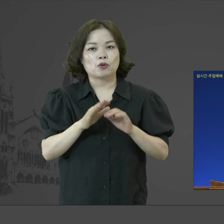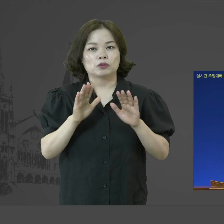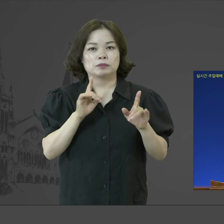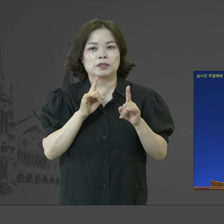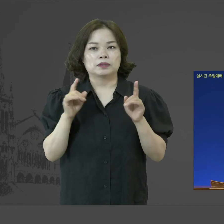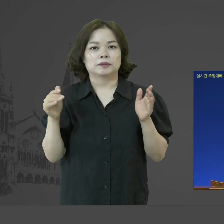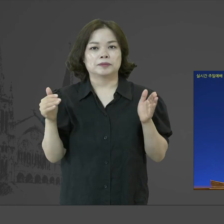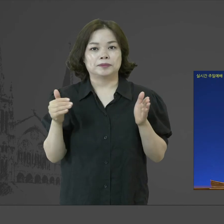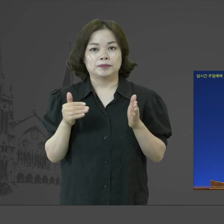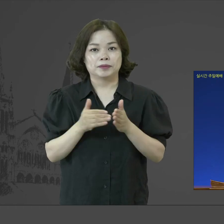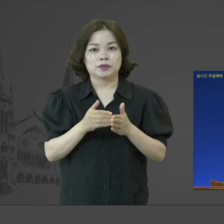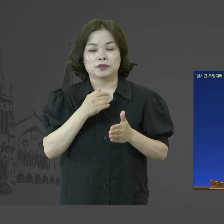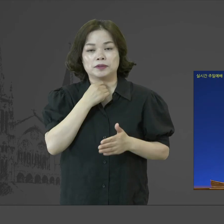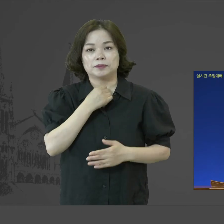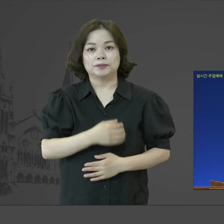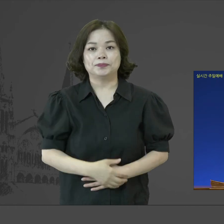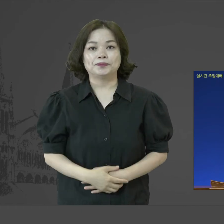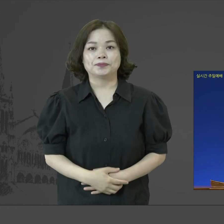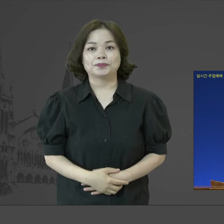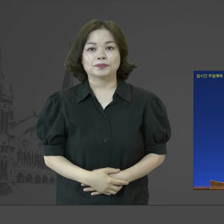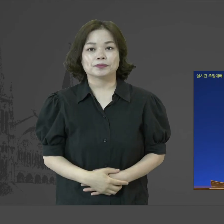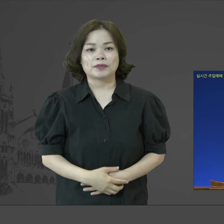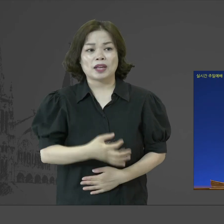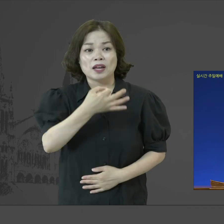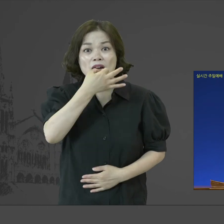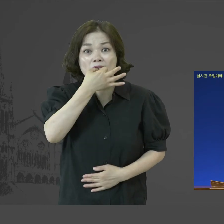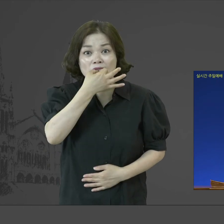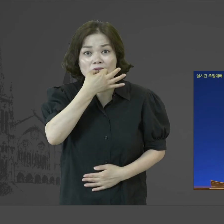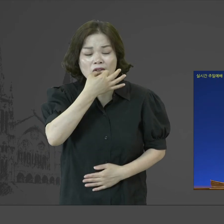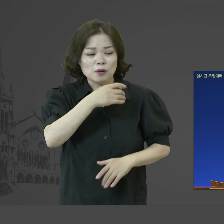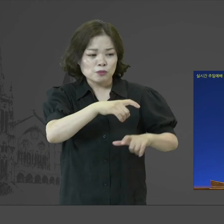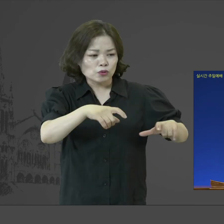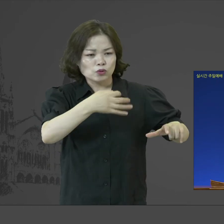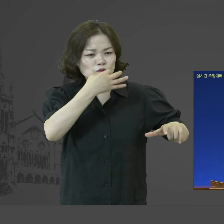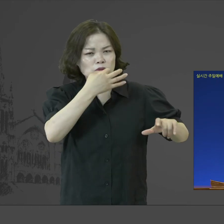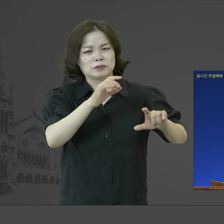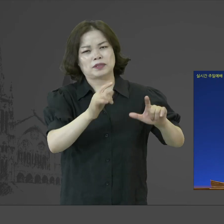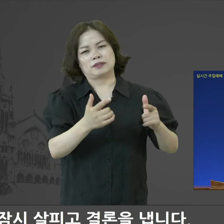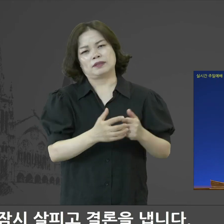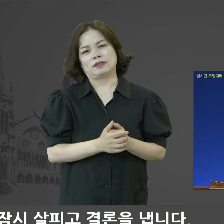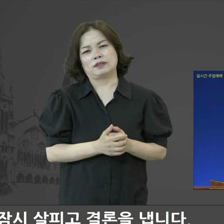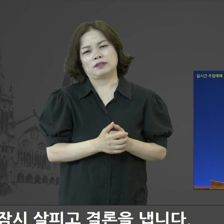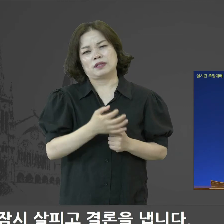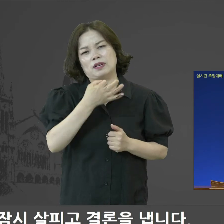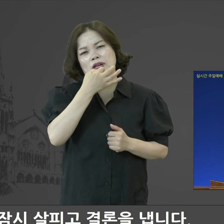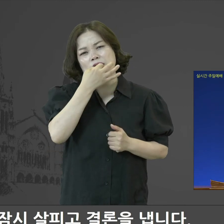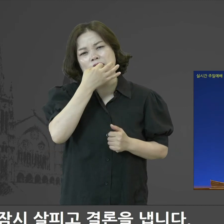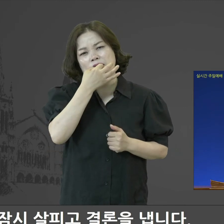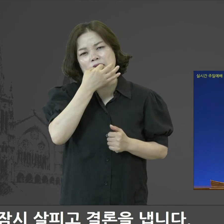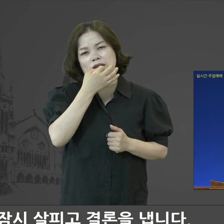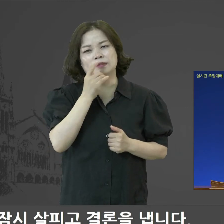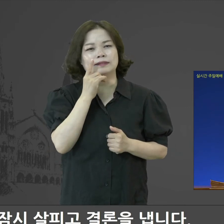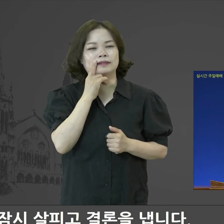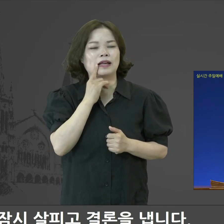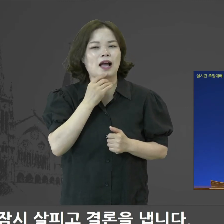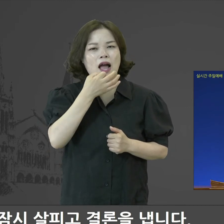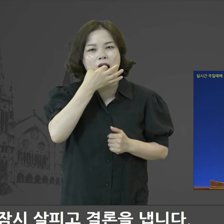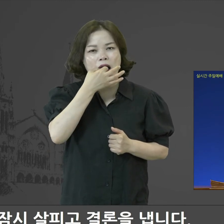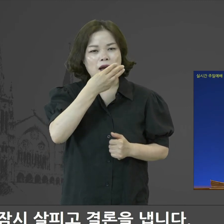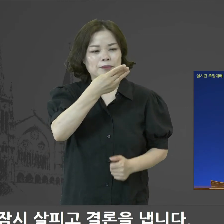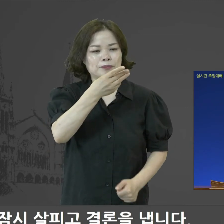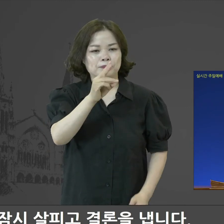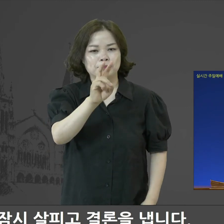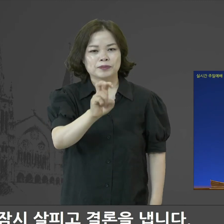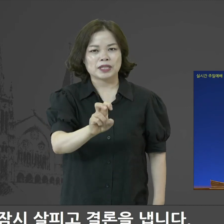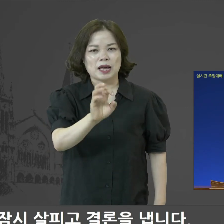말씀 결론 내겠습니다. 이 욕심은요, 그냥 보통 욕심이 아닙니다. 이 욕심은 탐욕이라고 번역해야 되는